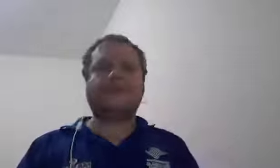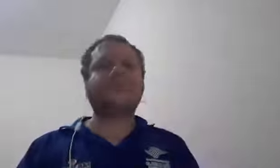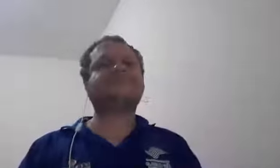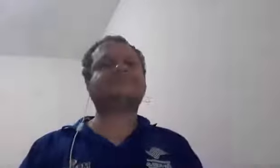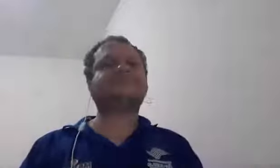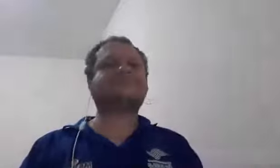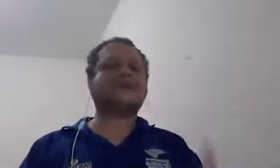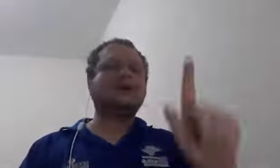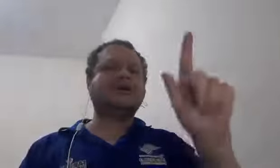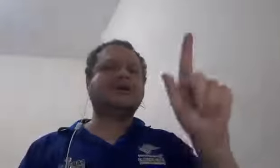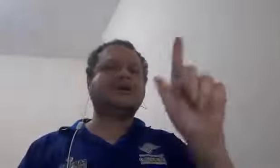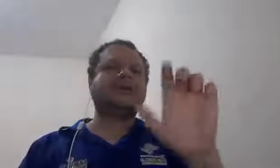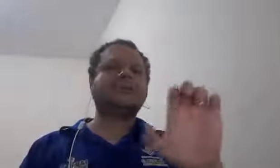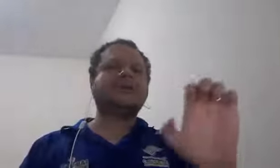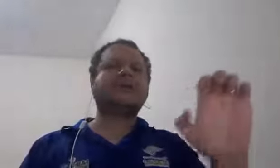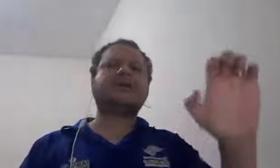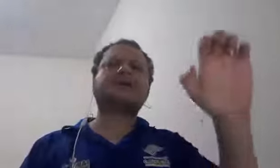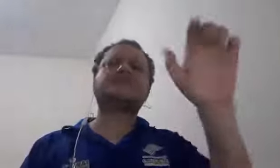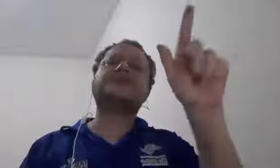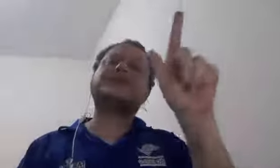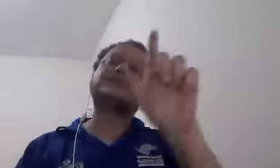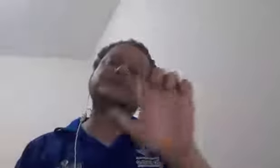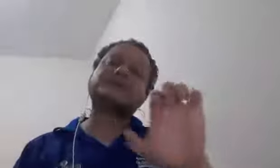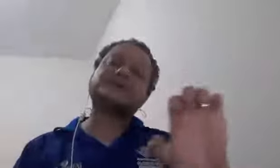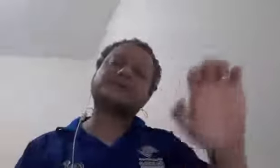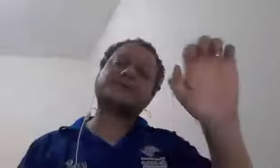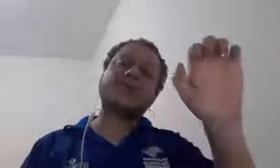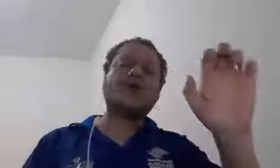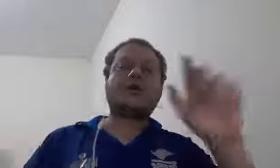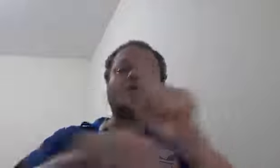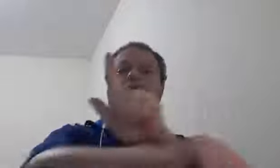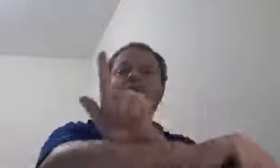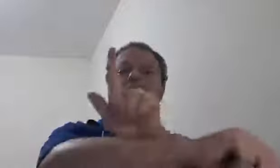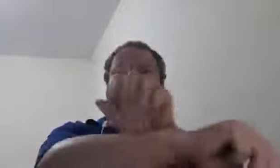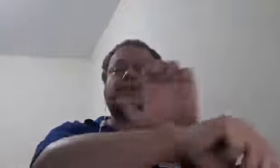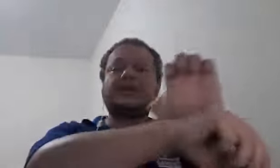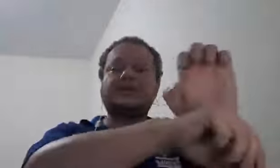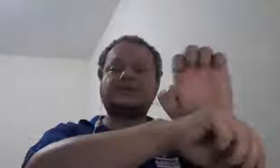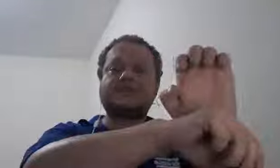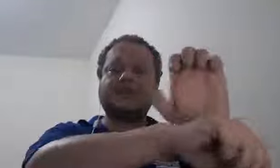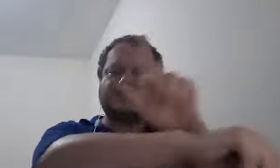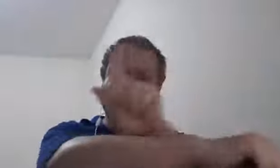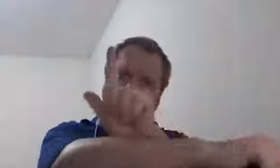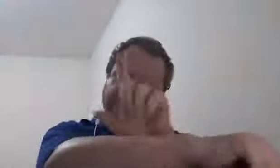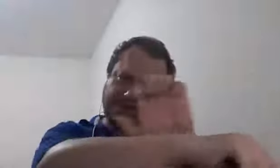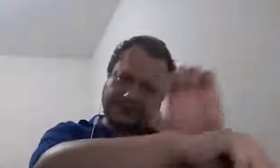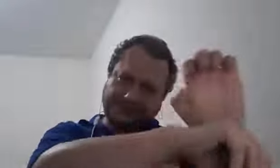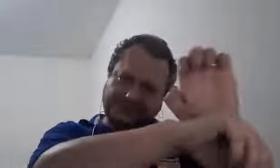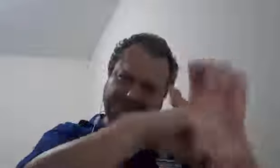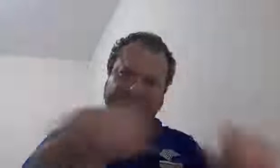Sinal. Guilhermina Esperança ou Guilhermina Esperança.